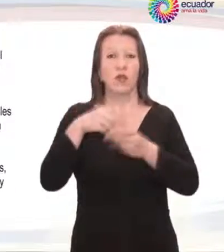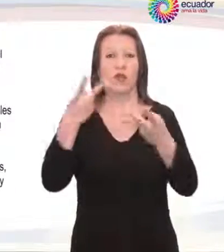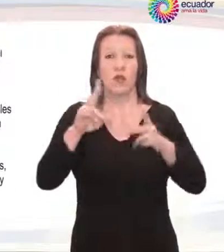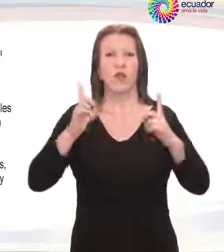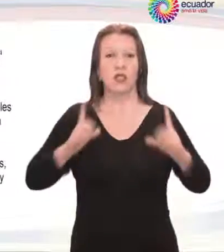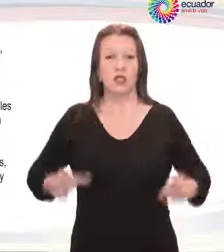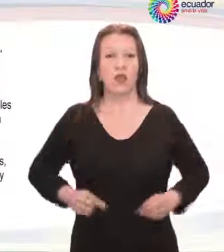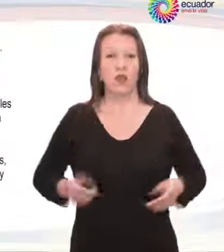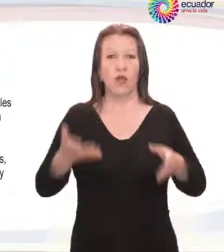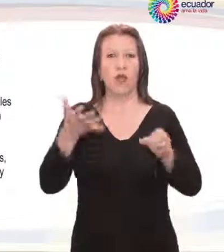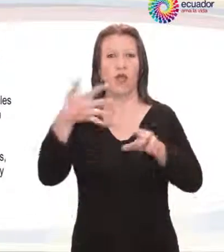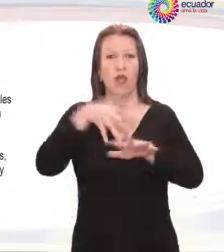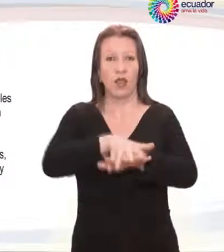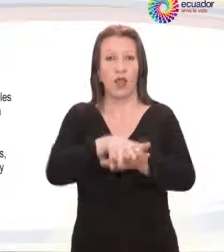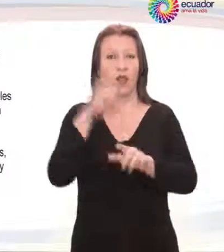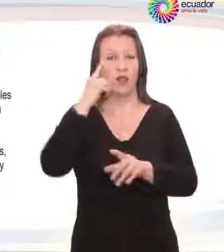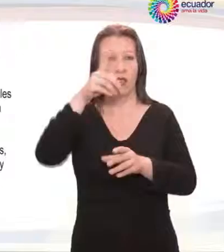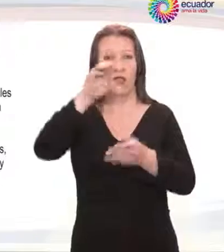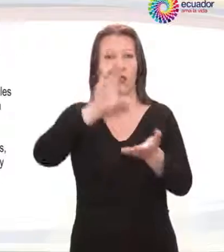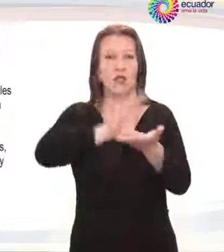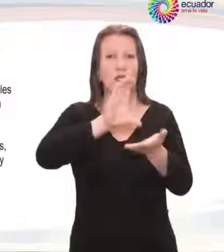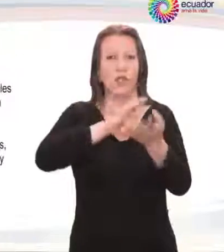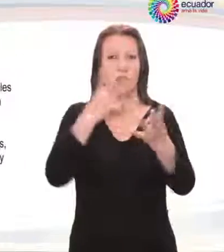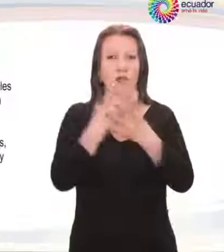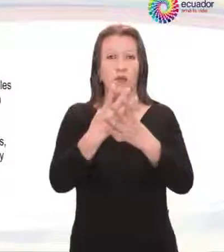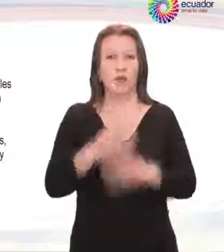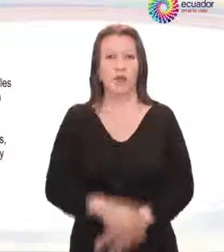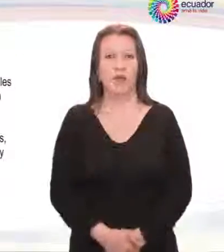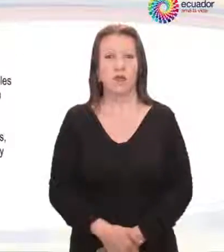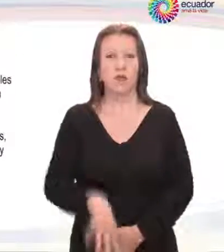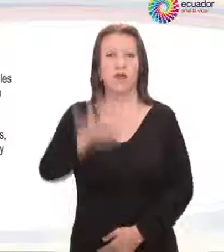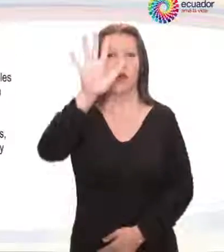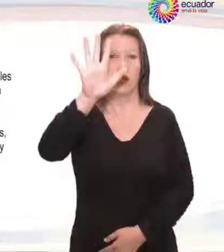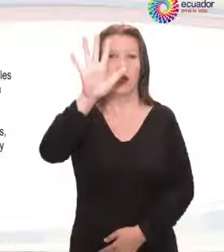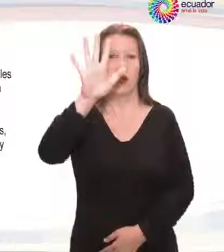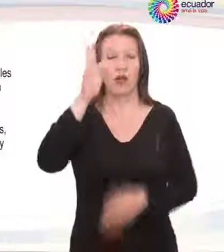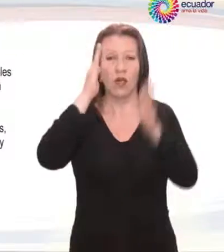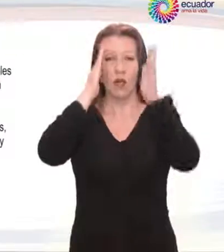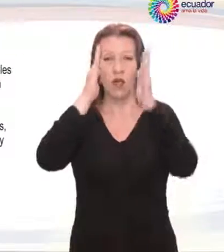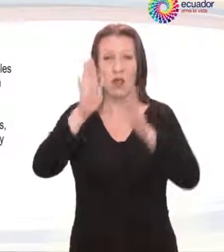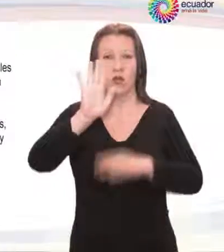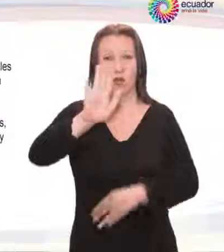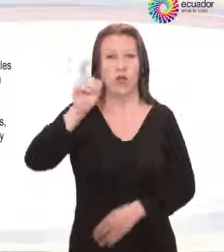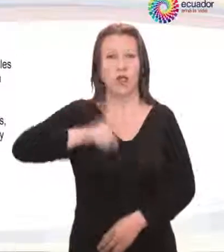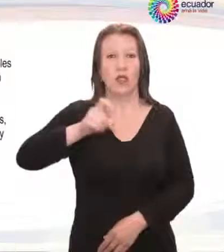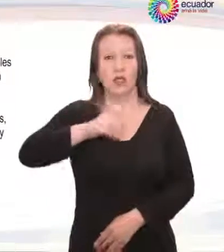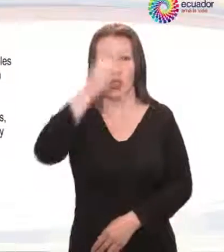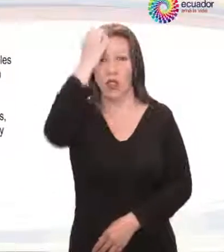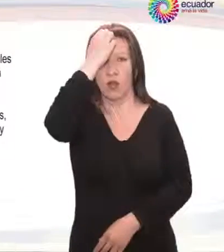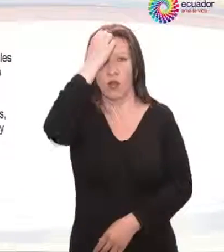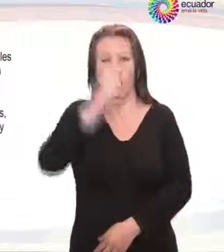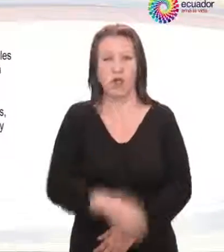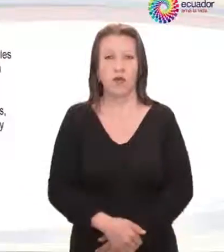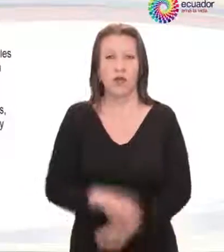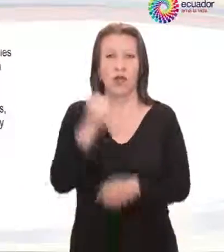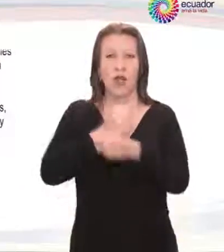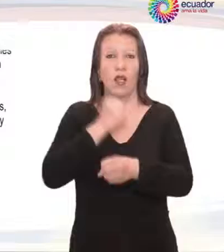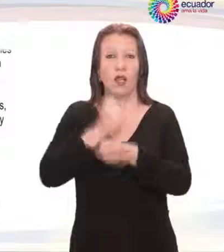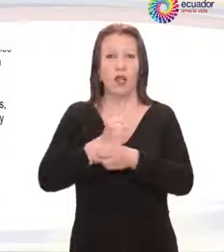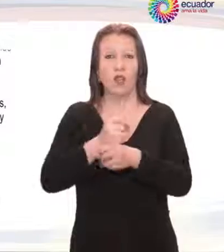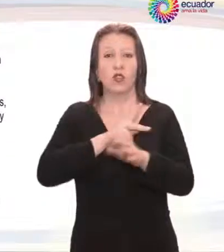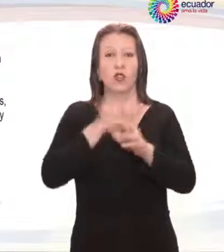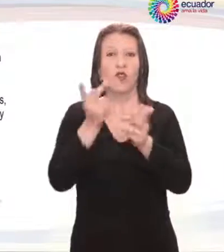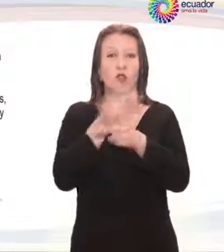en los centros de privación de libertad cinco la atención de sus necesidades educativas laborales